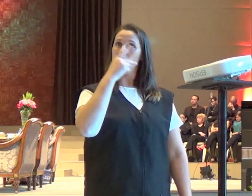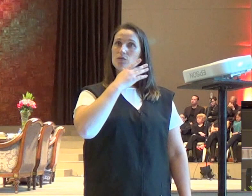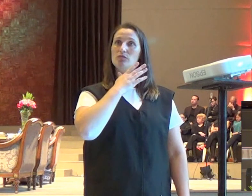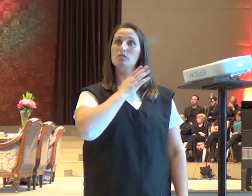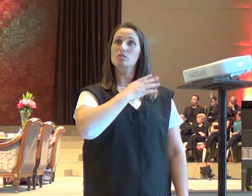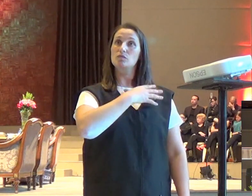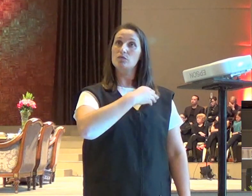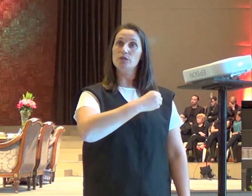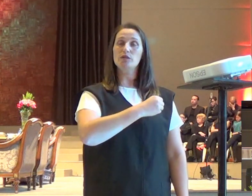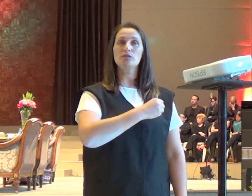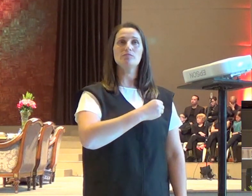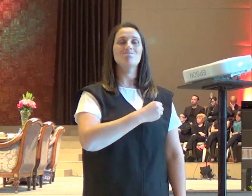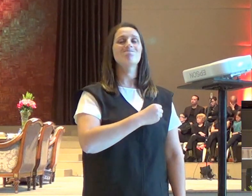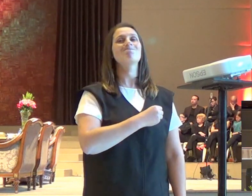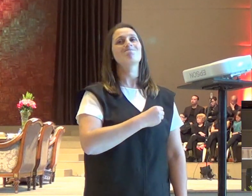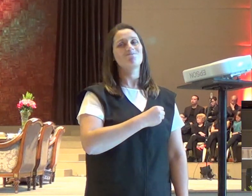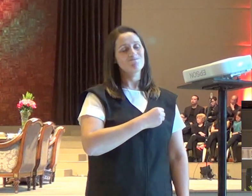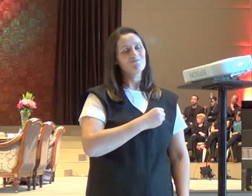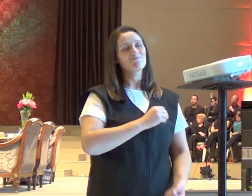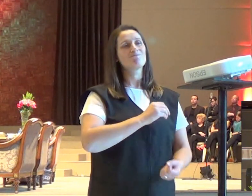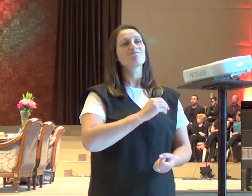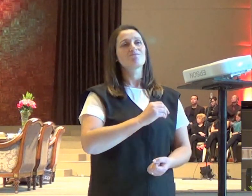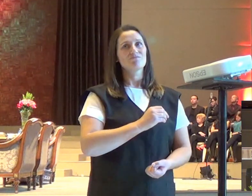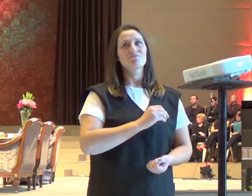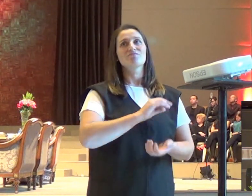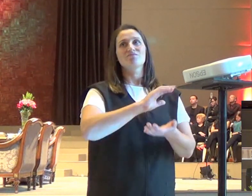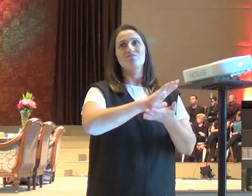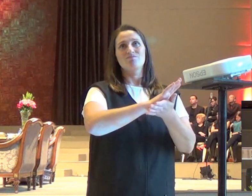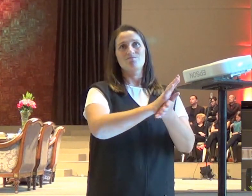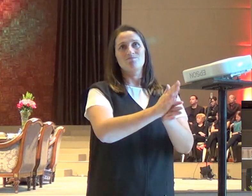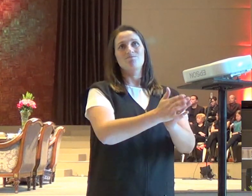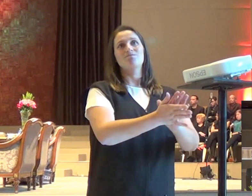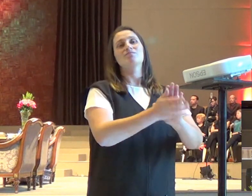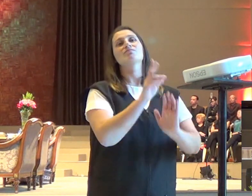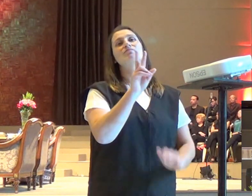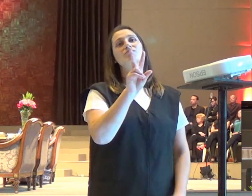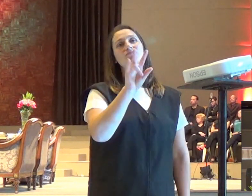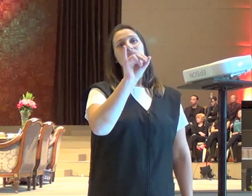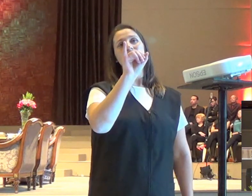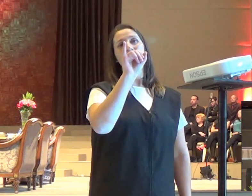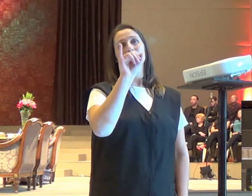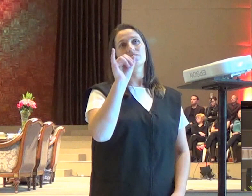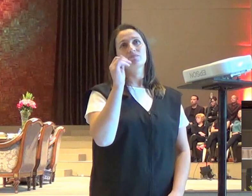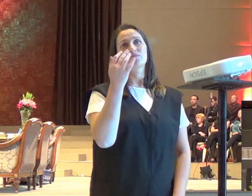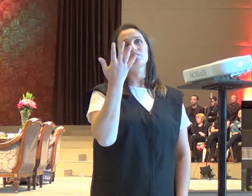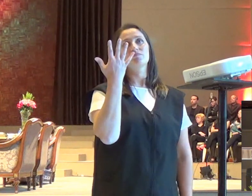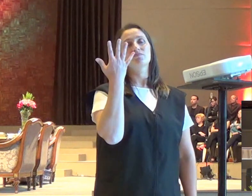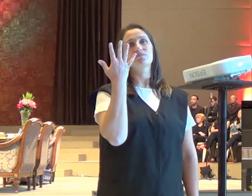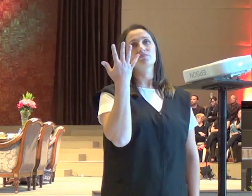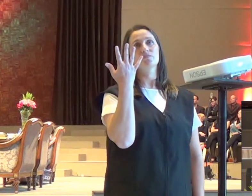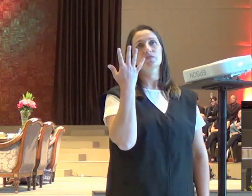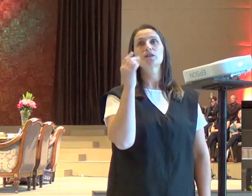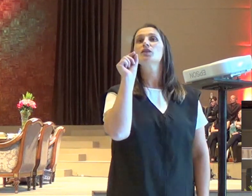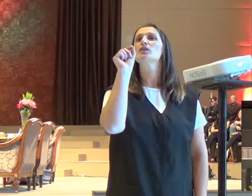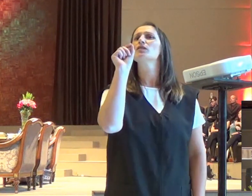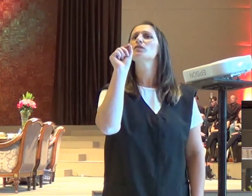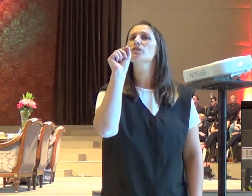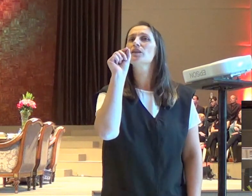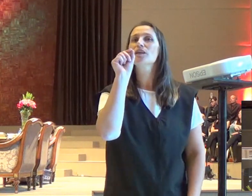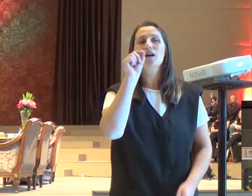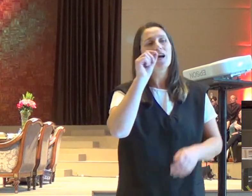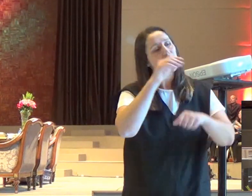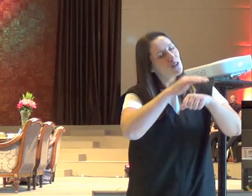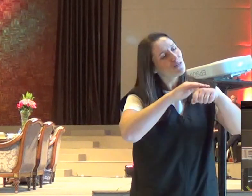delegar ou tratar o coração dos nossos filhos sabe o que é tratar o coração dos nossos filhos é conversar é estar